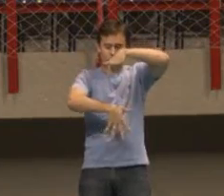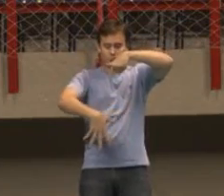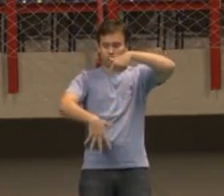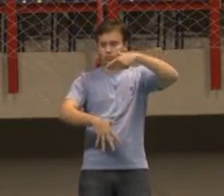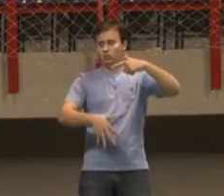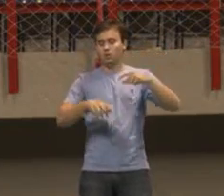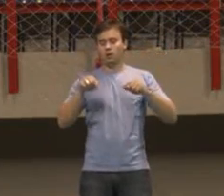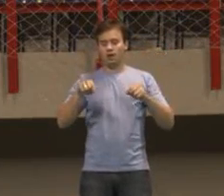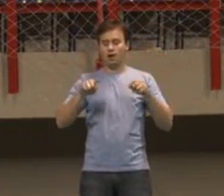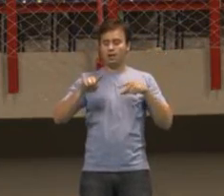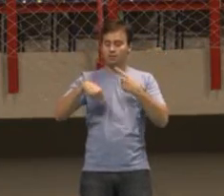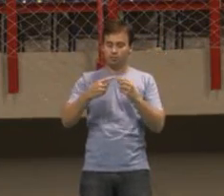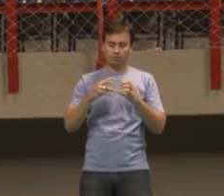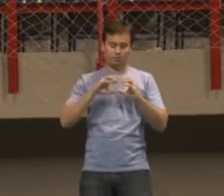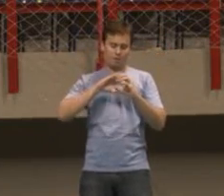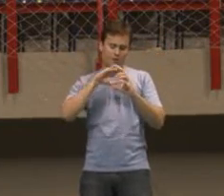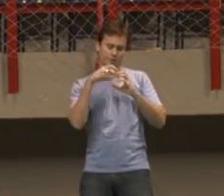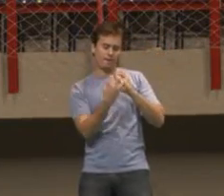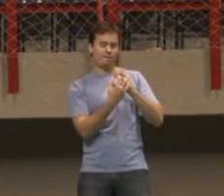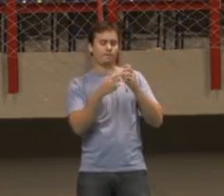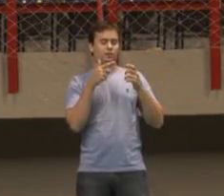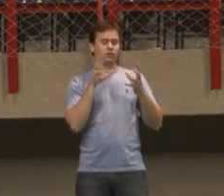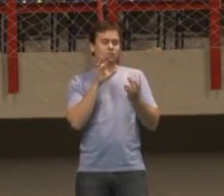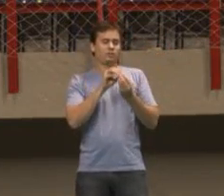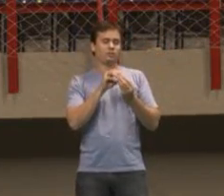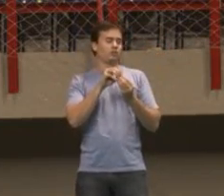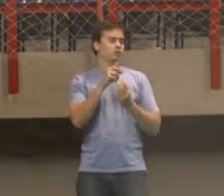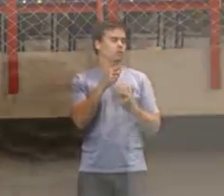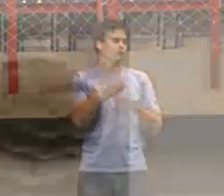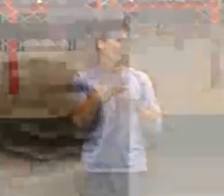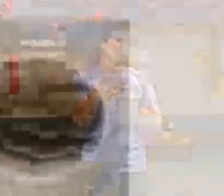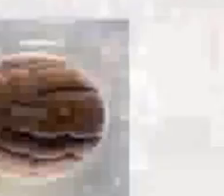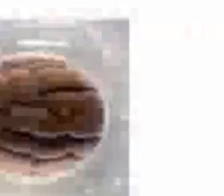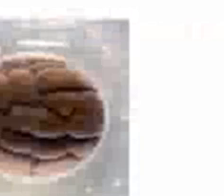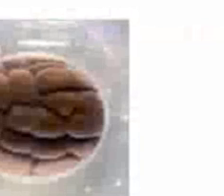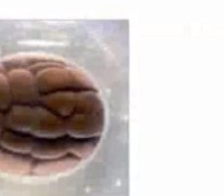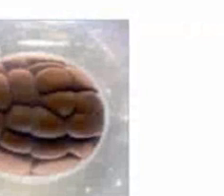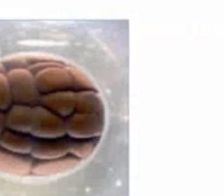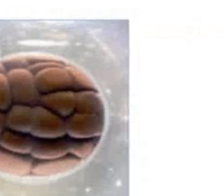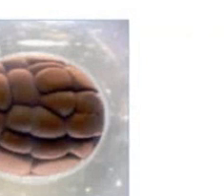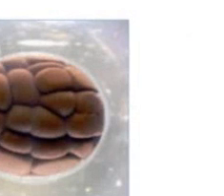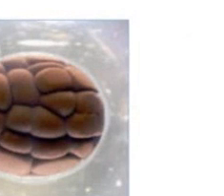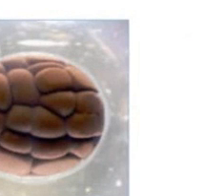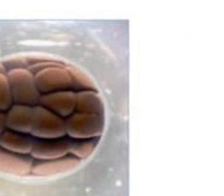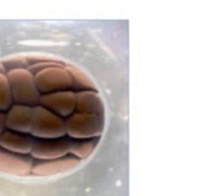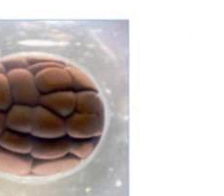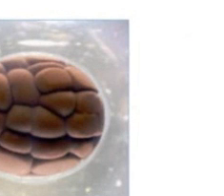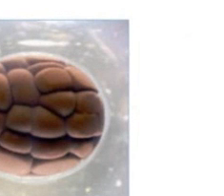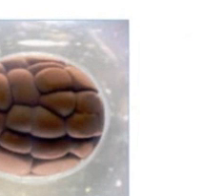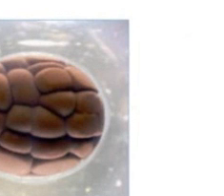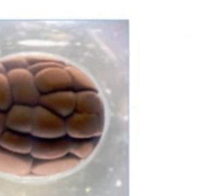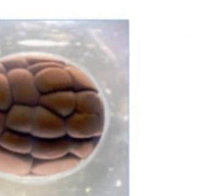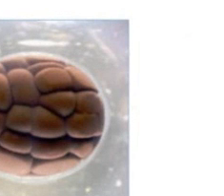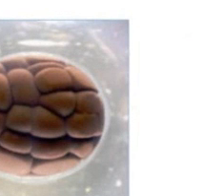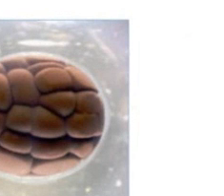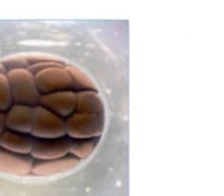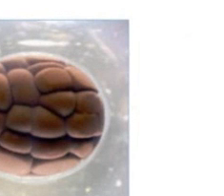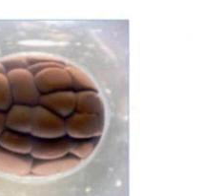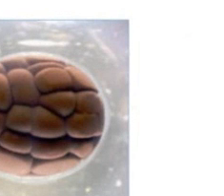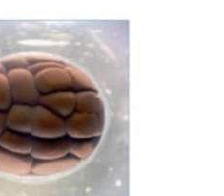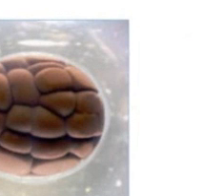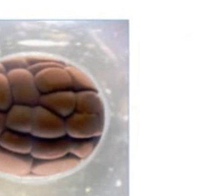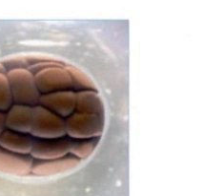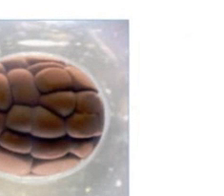massa chamada de quê, pessoal? Mórula. Estão acompanhando? Estão vendo a figura? Era uma célula, formou